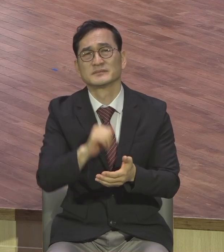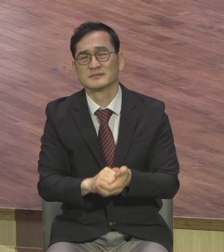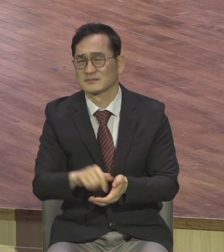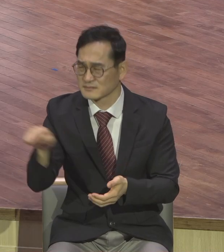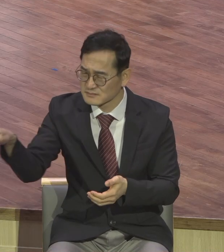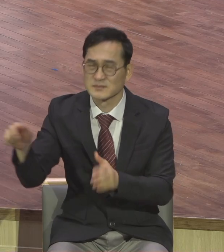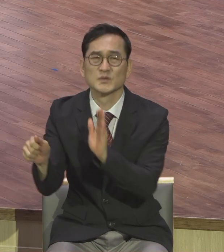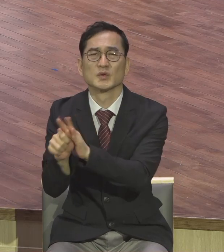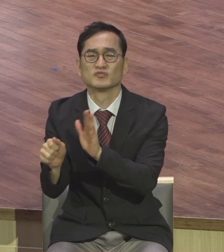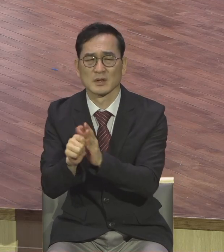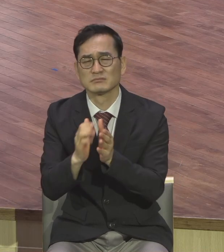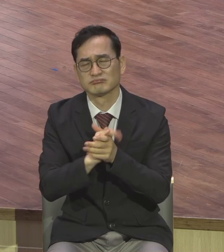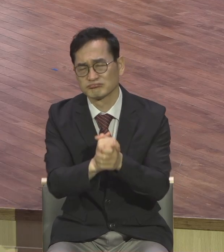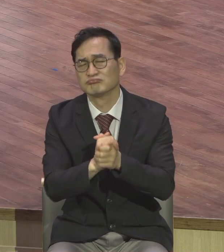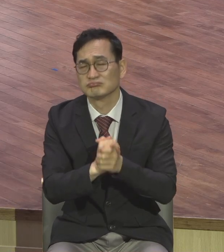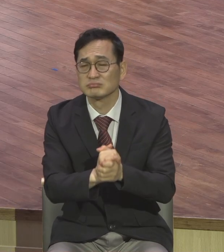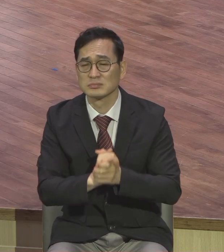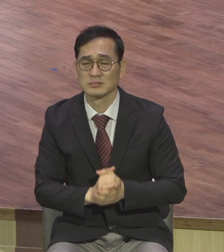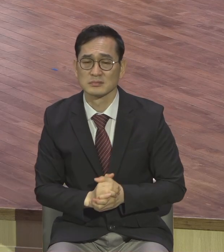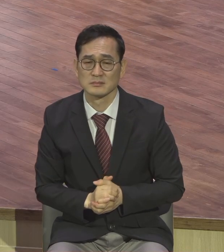막